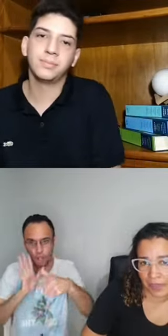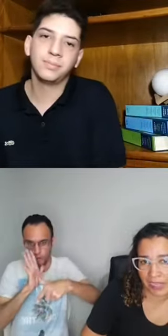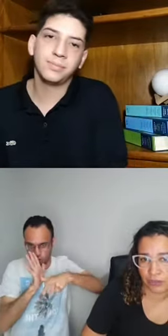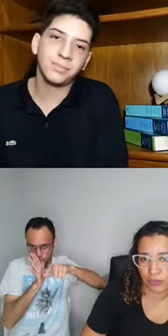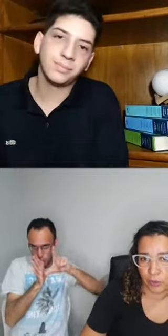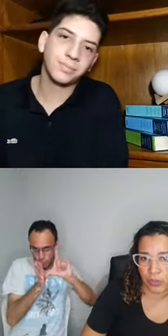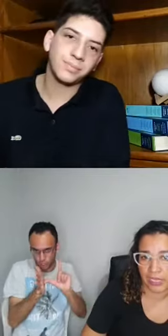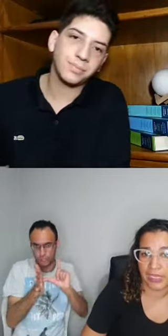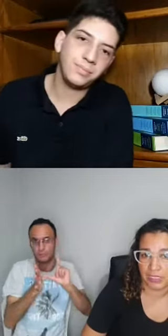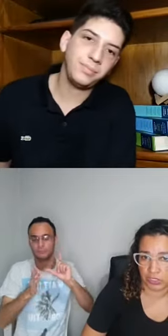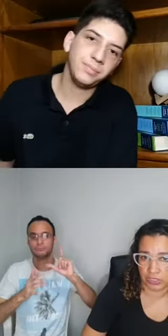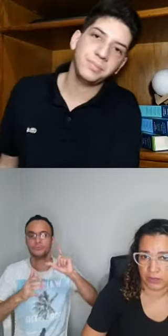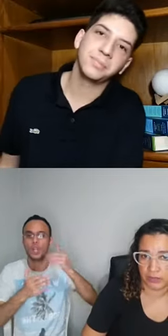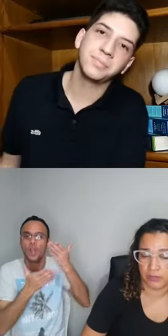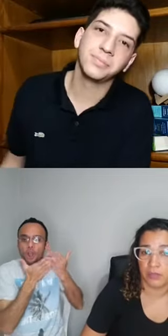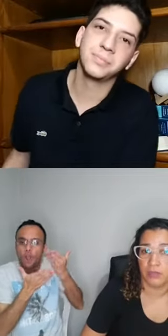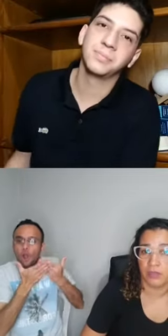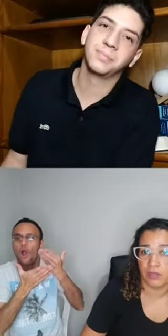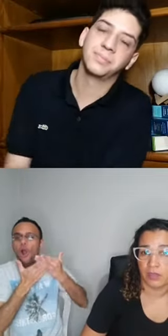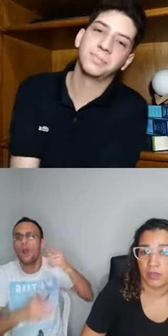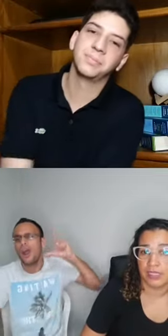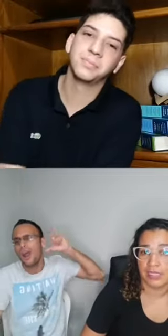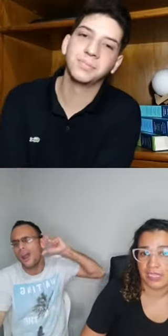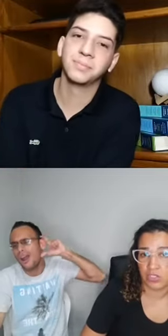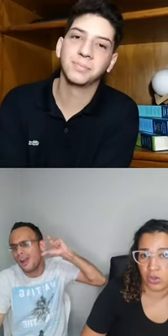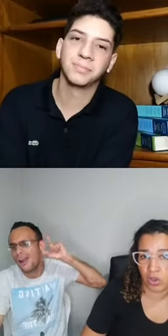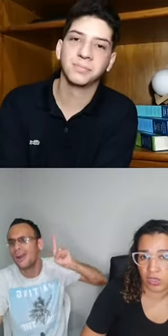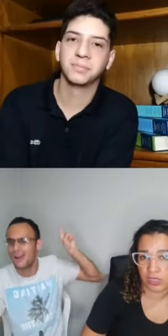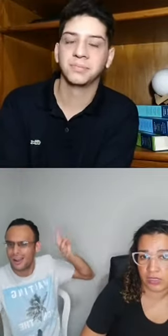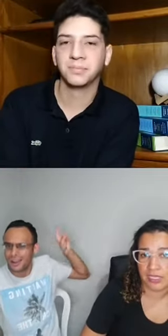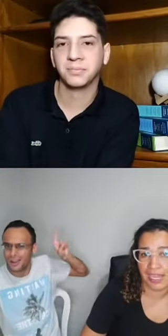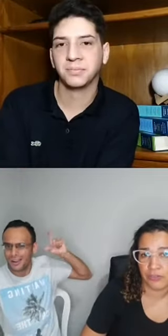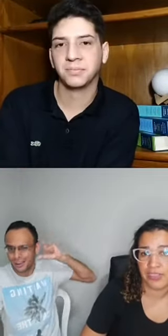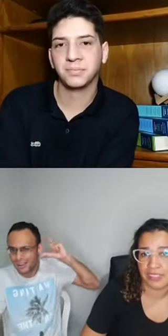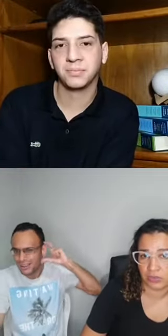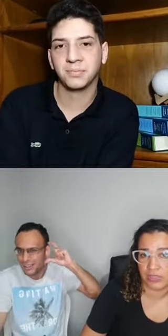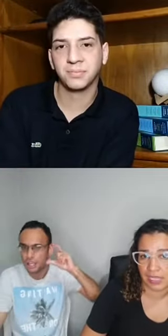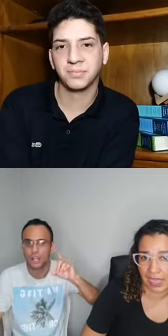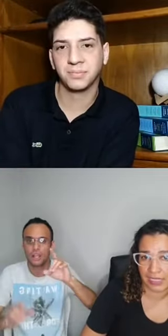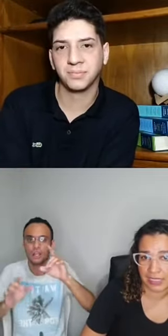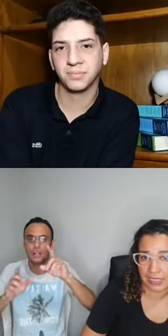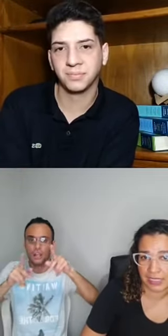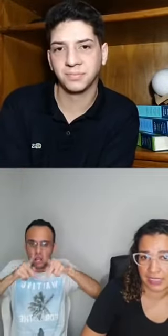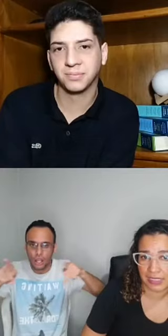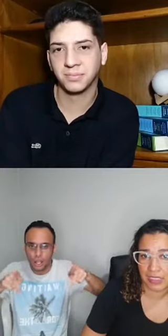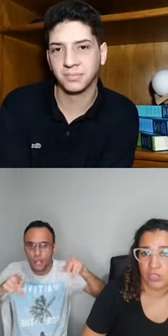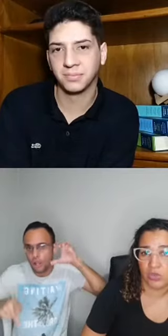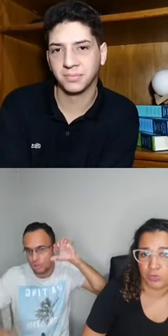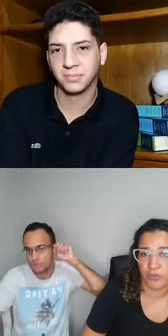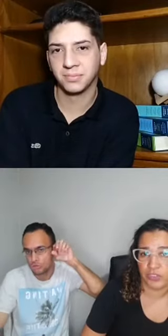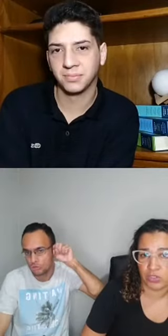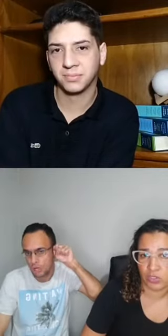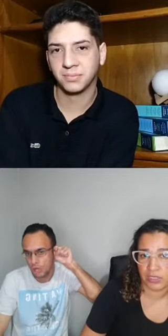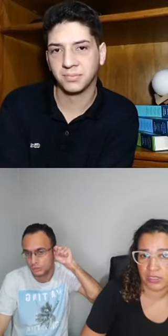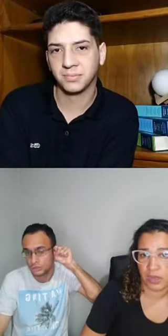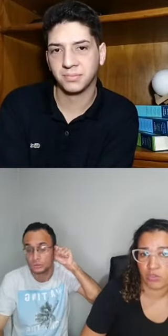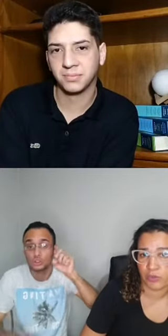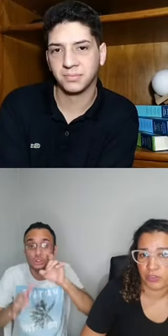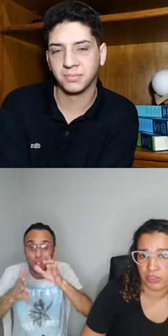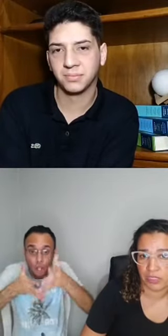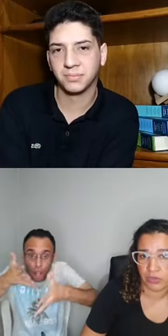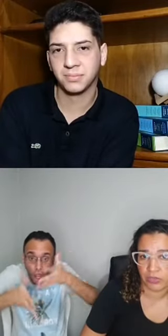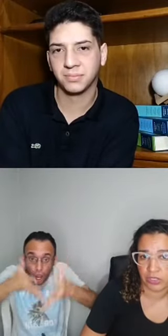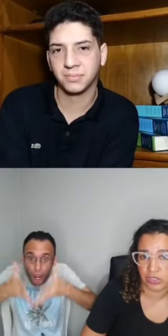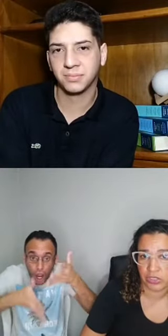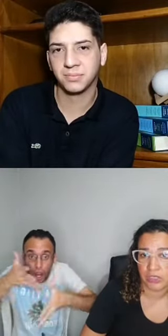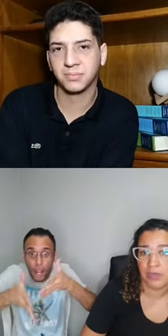Mas peraí, vou falar um pouquinho. Antes, na escola, lá no Francisco Salles, os professores, alguns